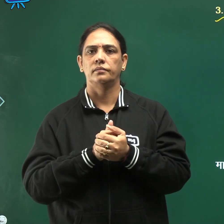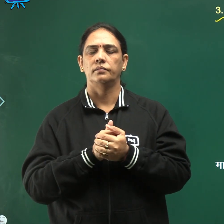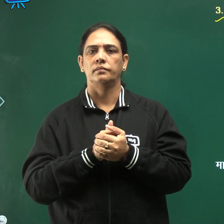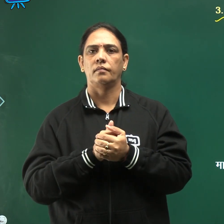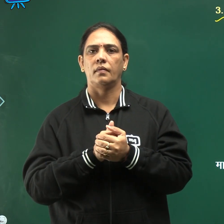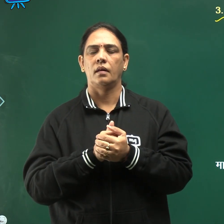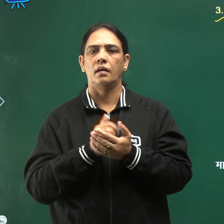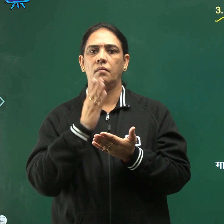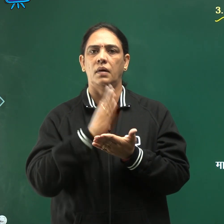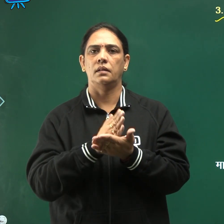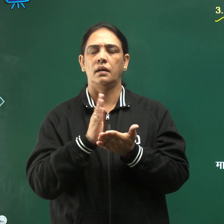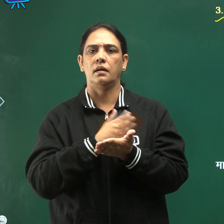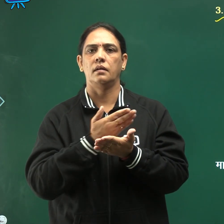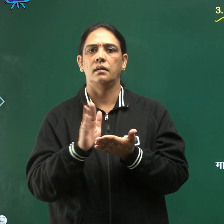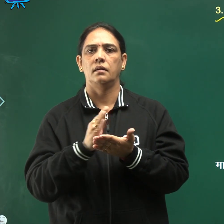माध्यक